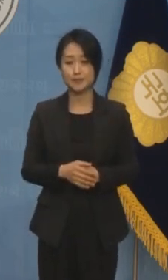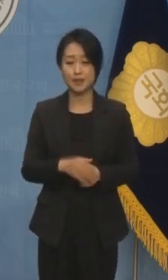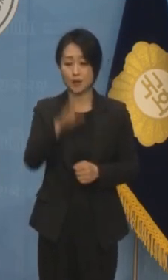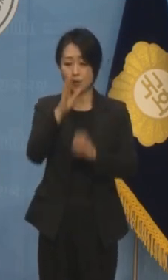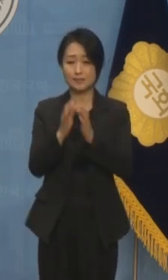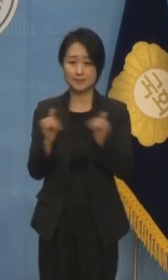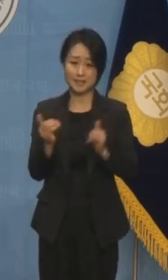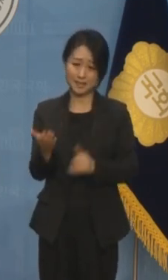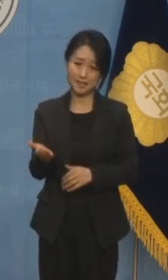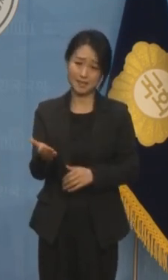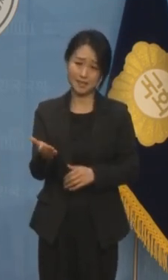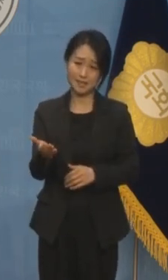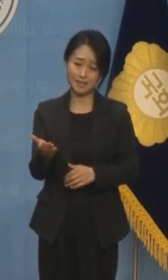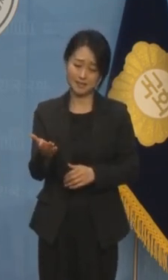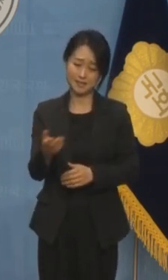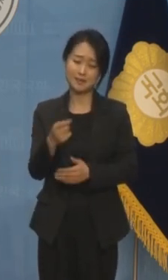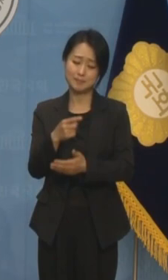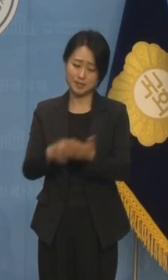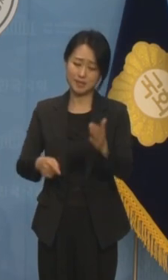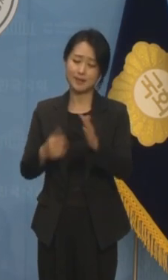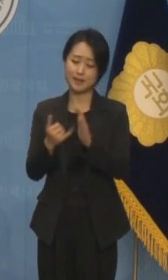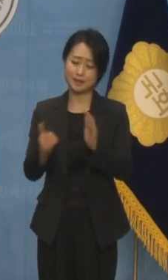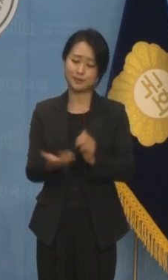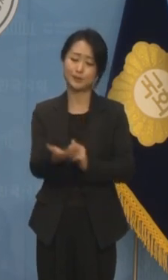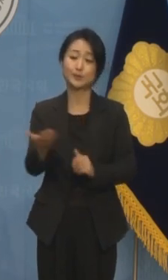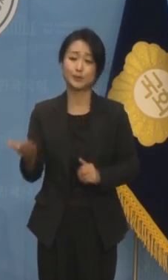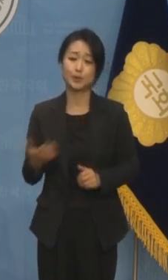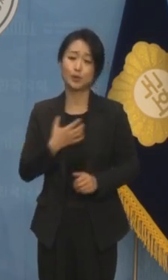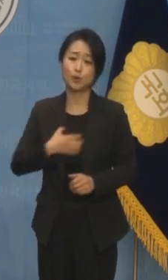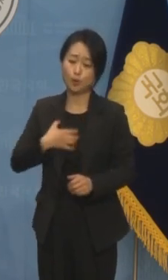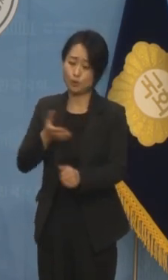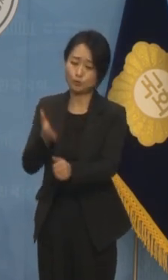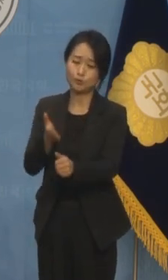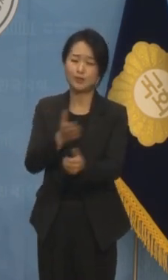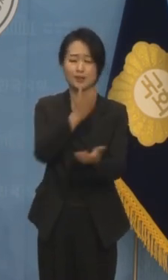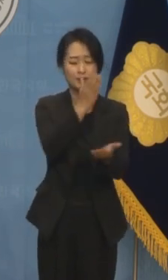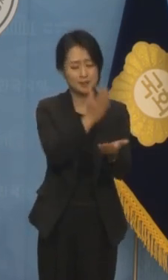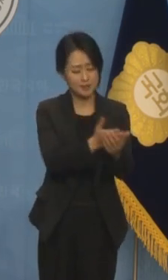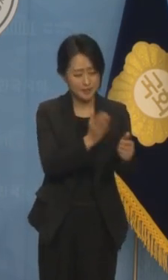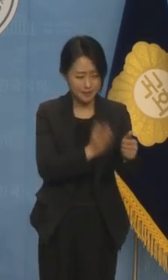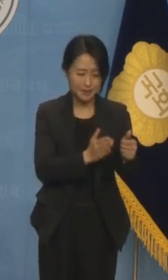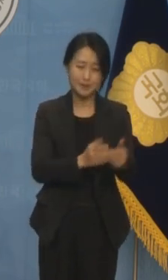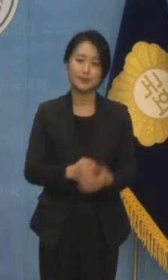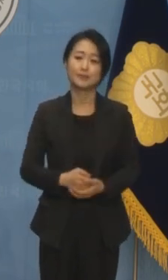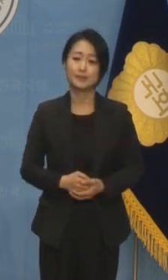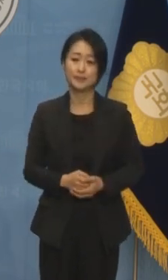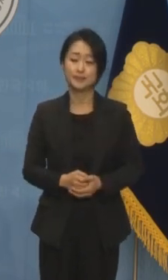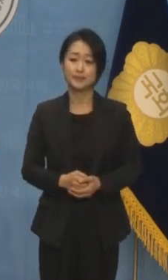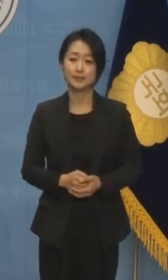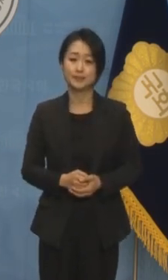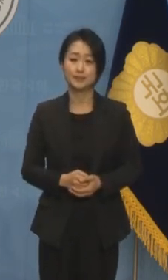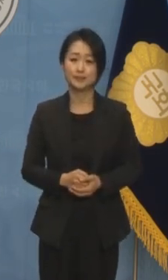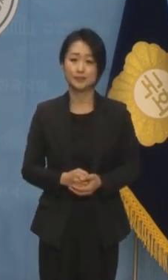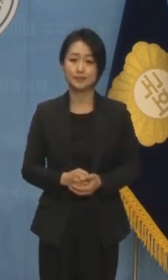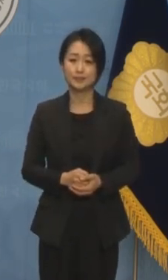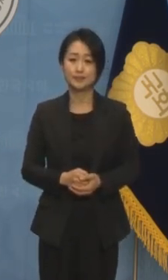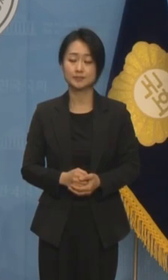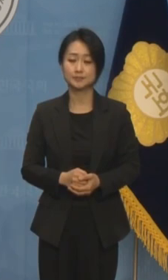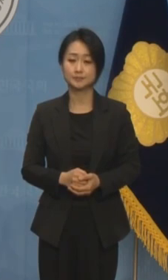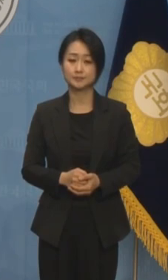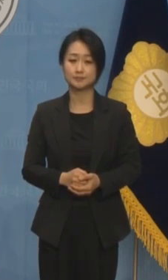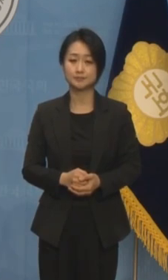갈등이라면 애꿎은 환자와 가족들께 고통을 주어서는 안 됩니다. 문제의